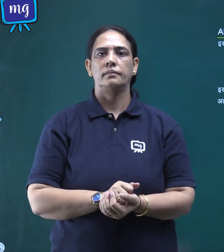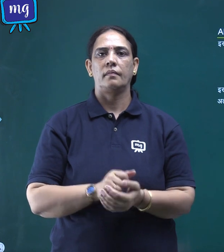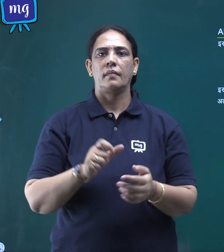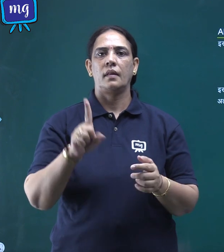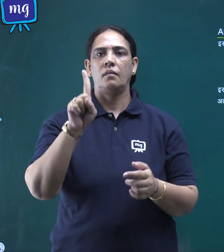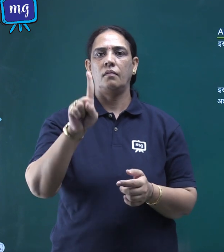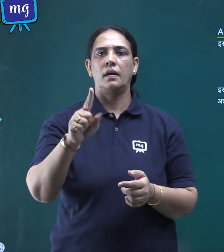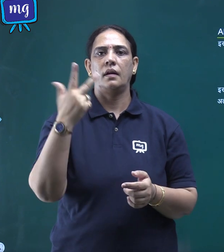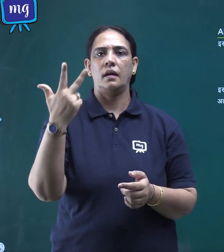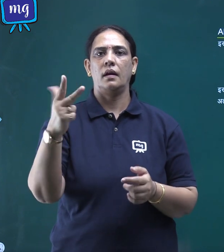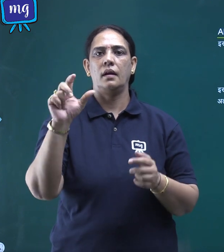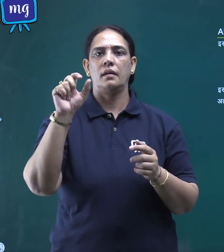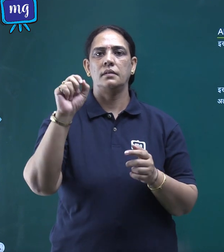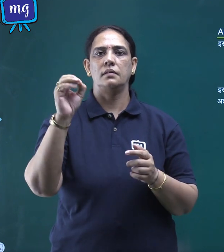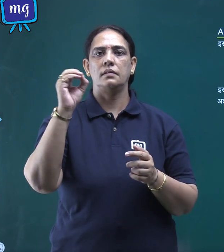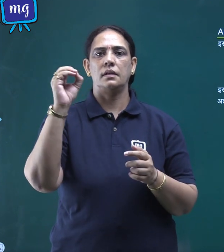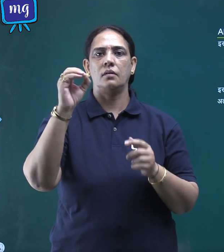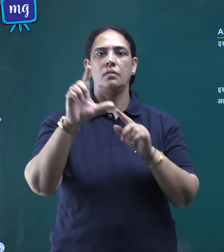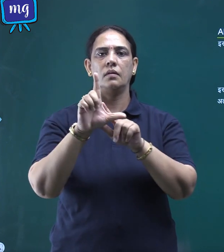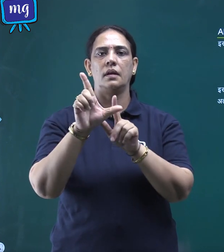180 डिग्री